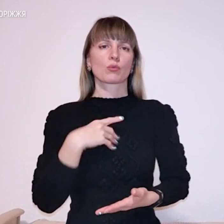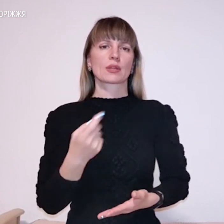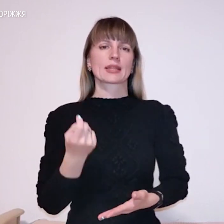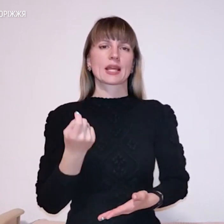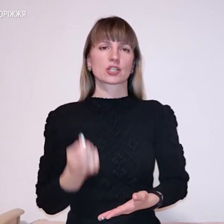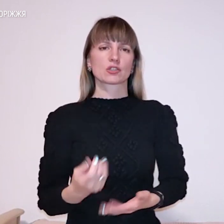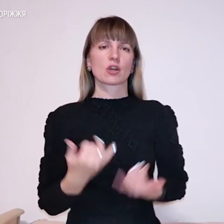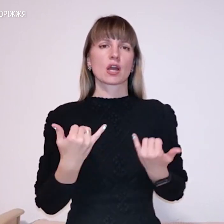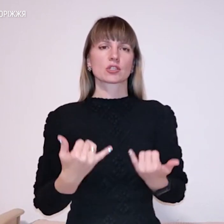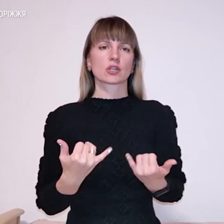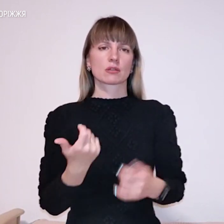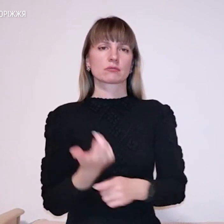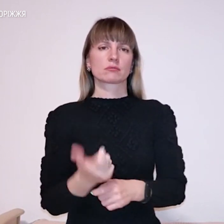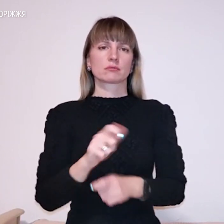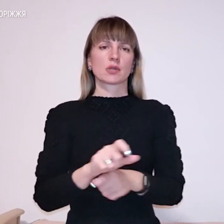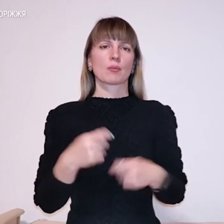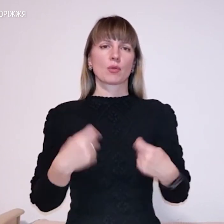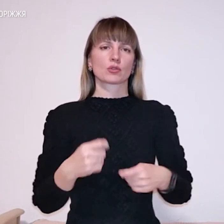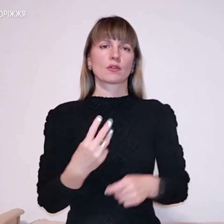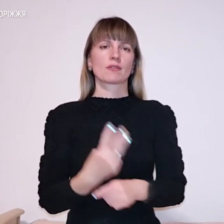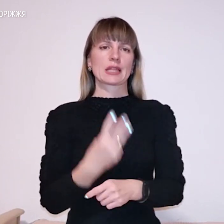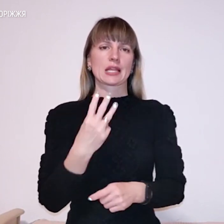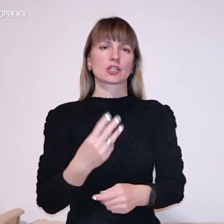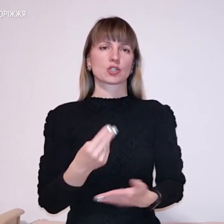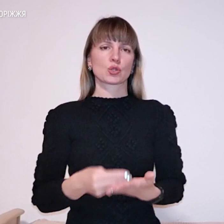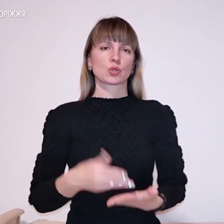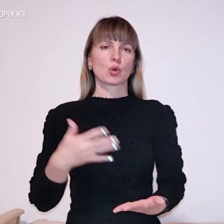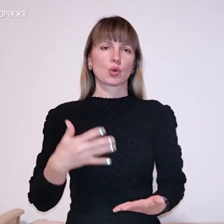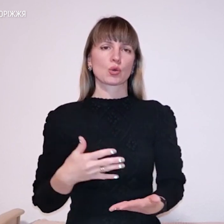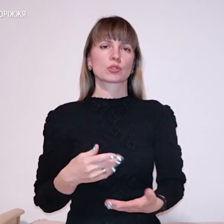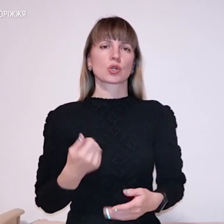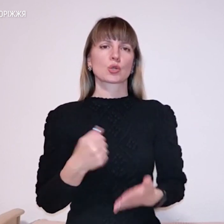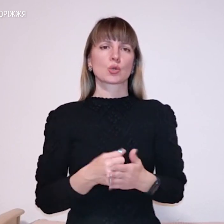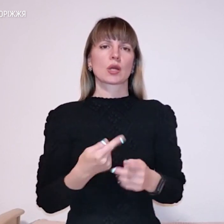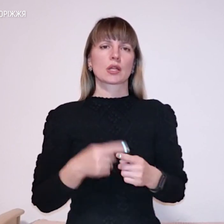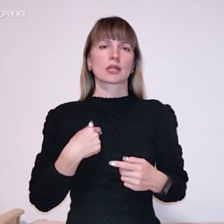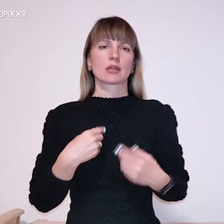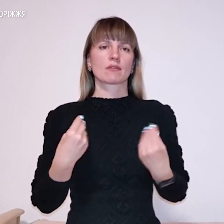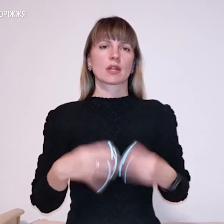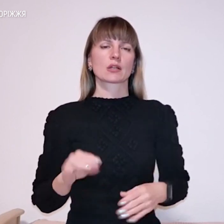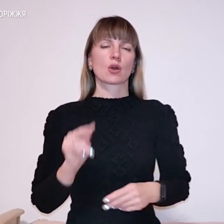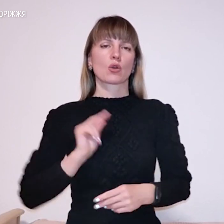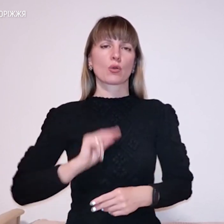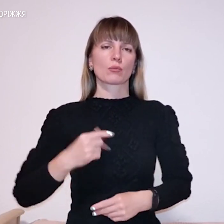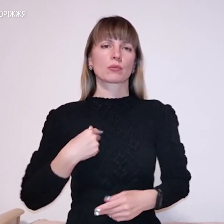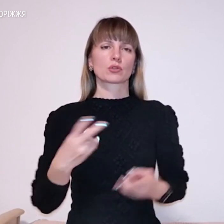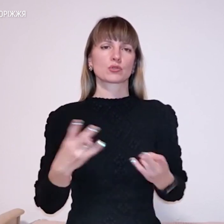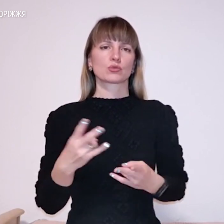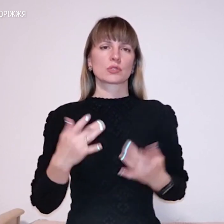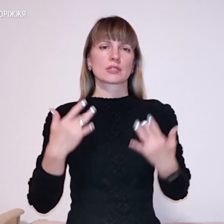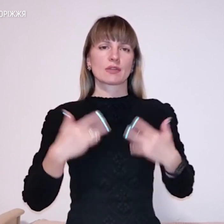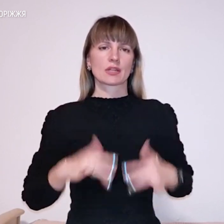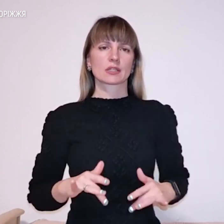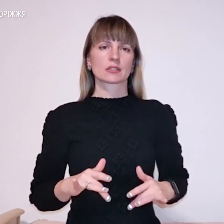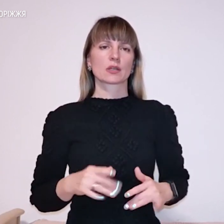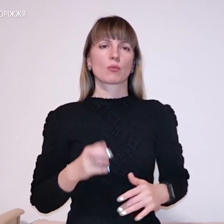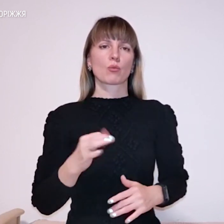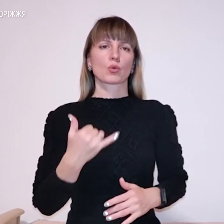дешево, а зараз перепродають втричі дорожче. До всього цього я втратила роботу. Мені довелося звільнитись. Бо в нас в